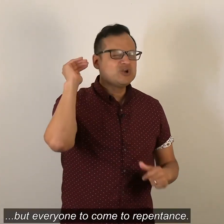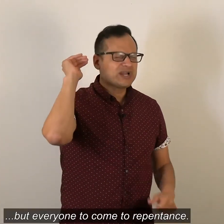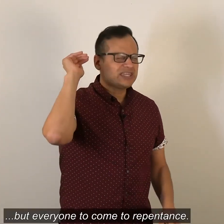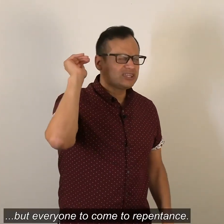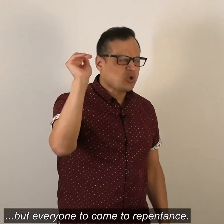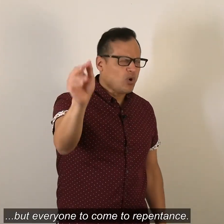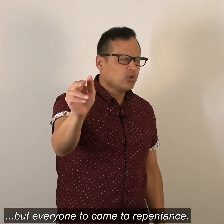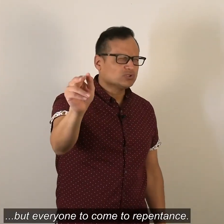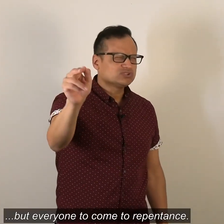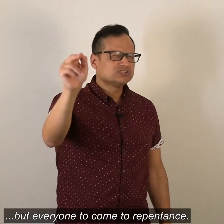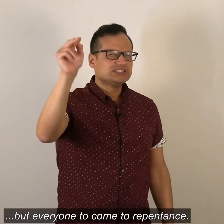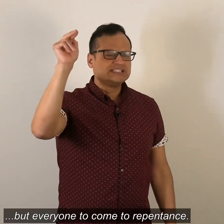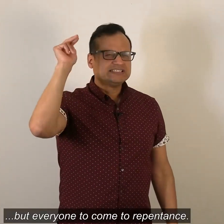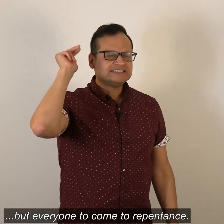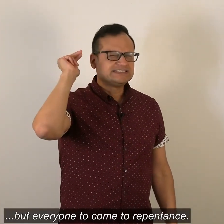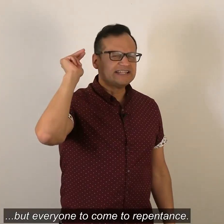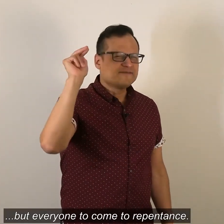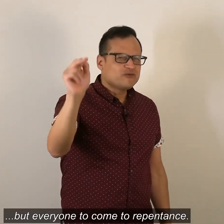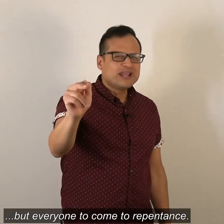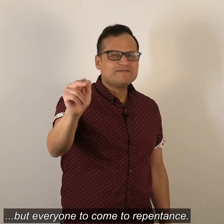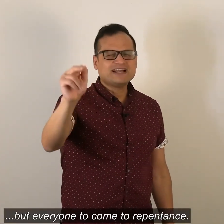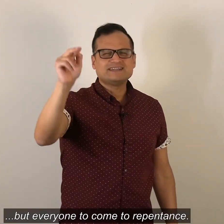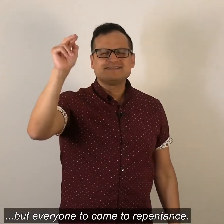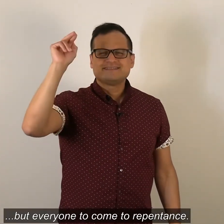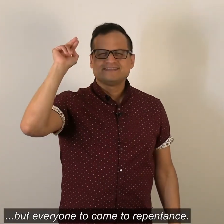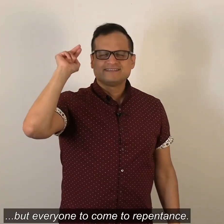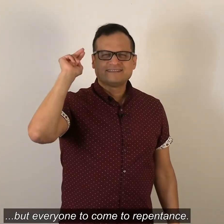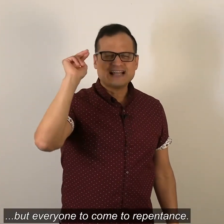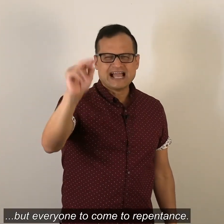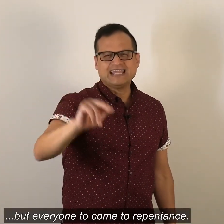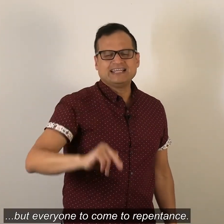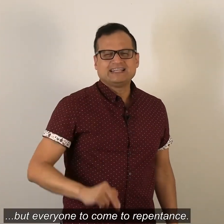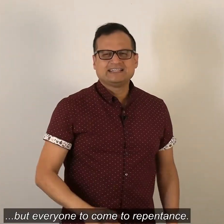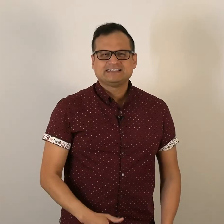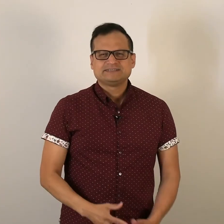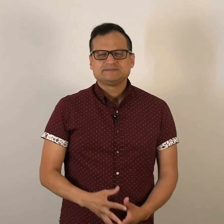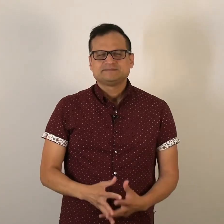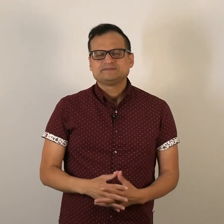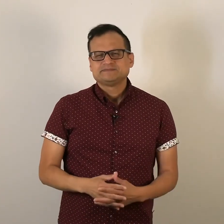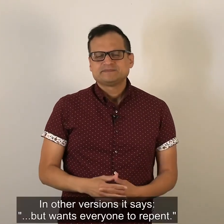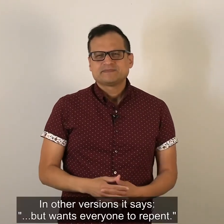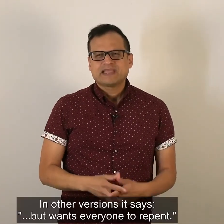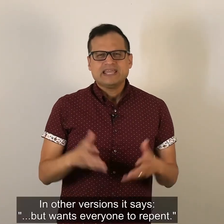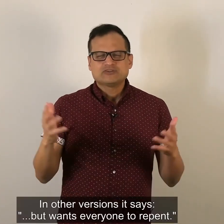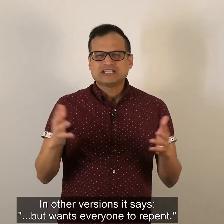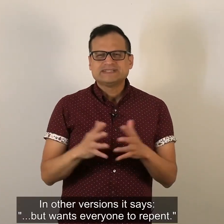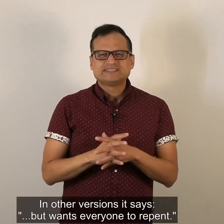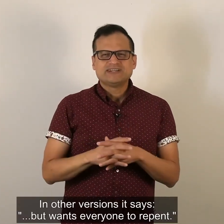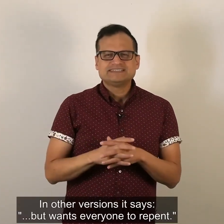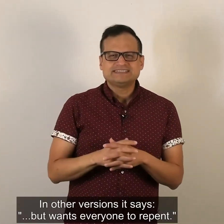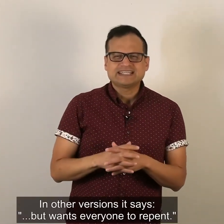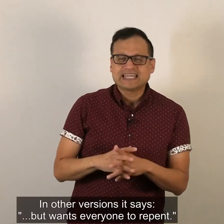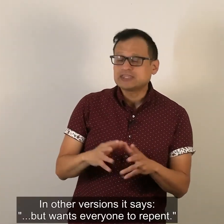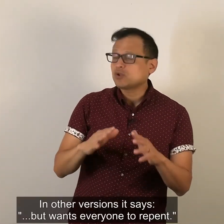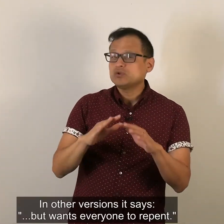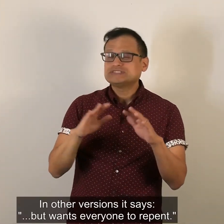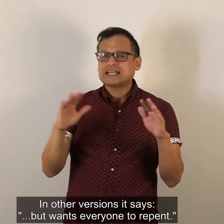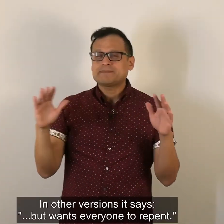que todos se vuelvan a Él. En otras versiones dice que todos se